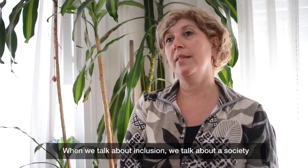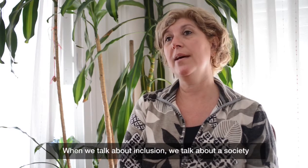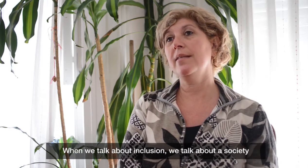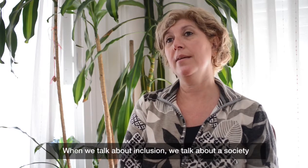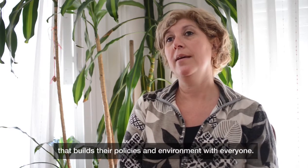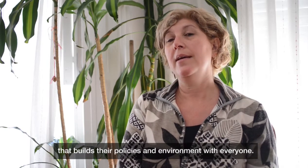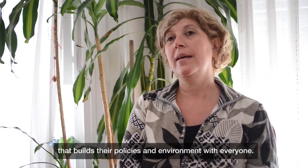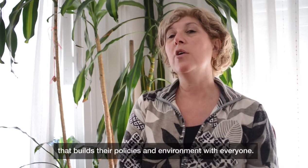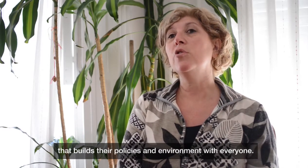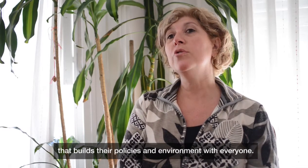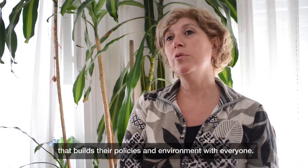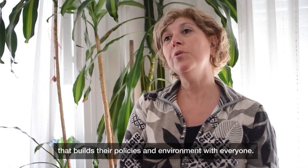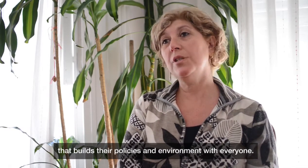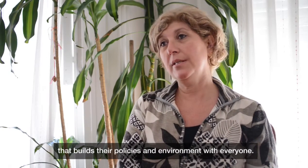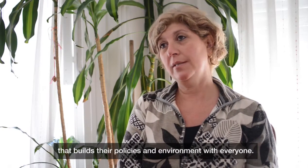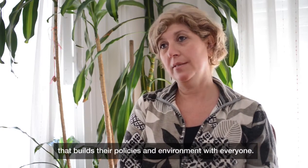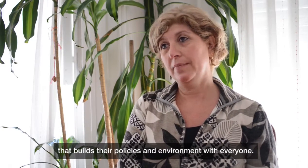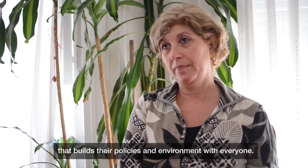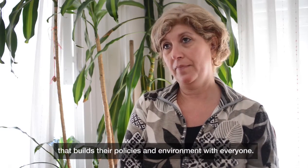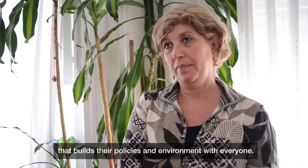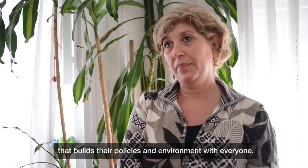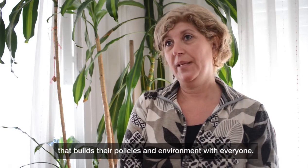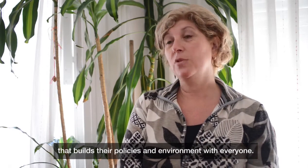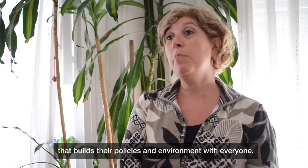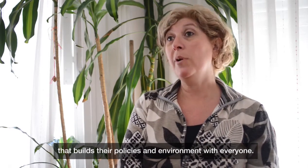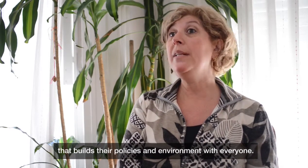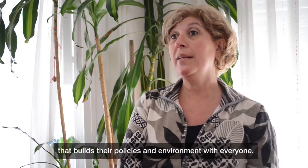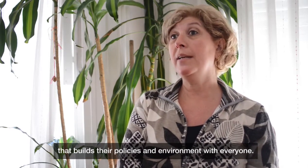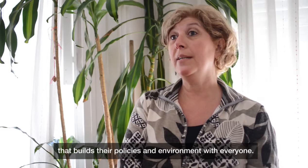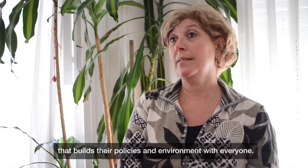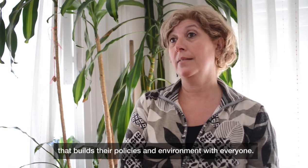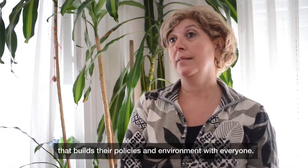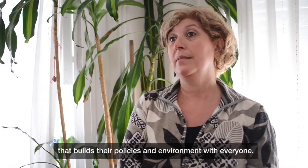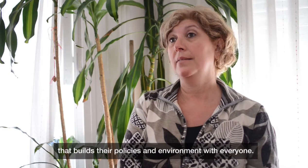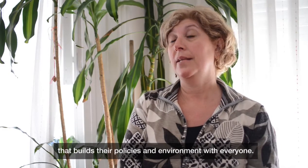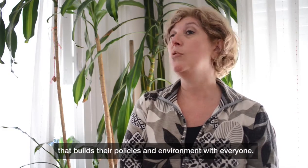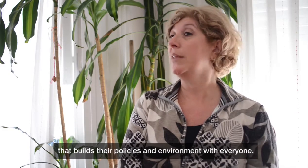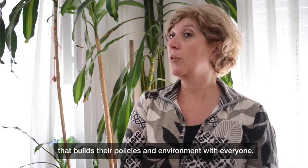sociedad que construya sus políticas y su